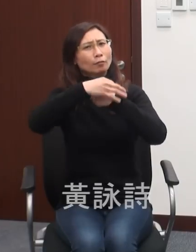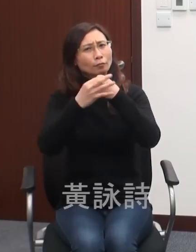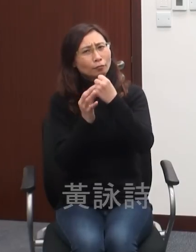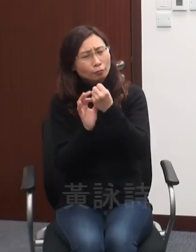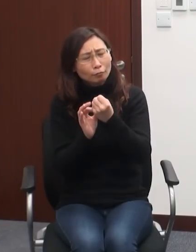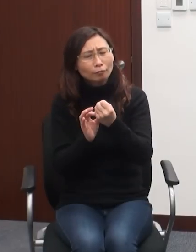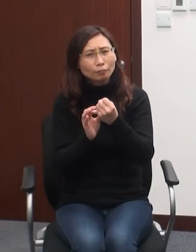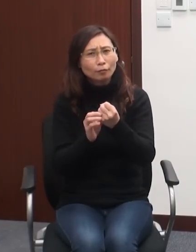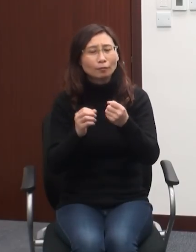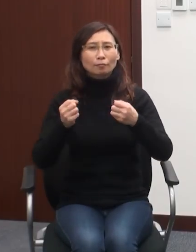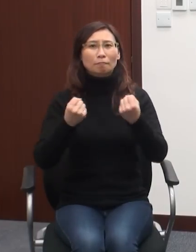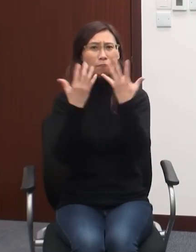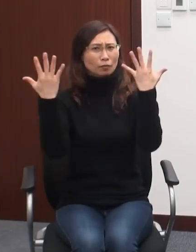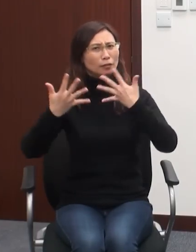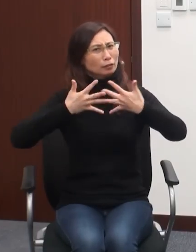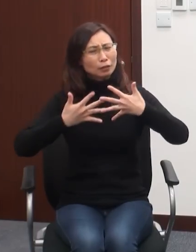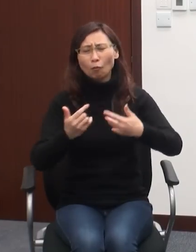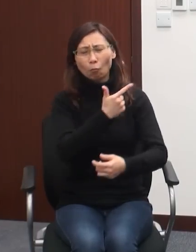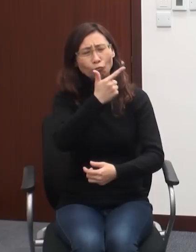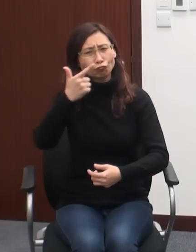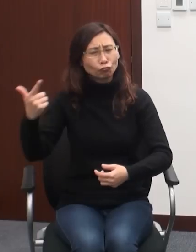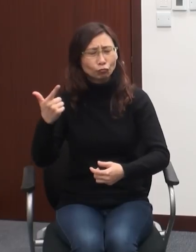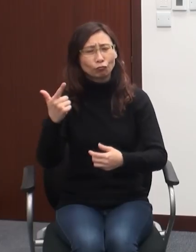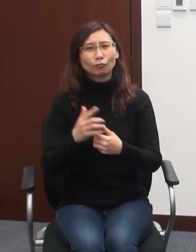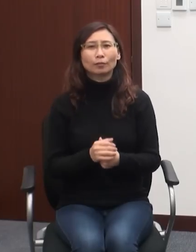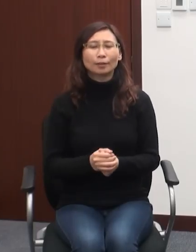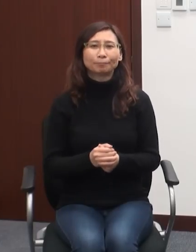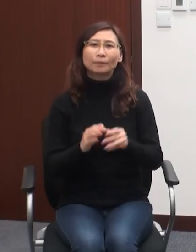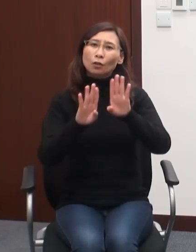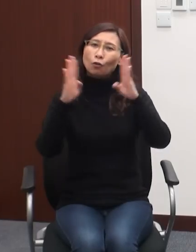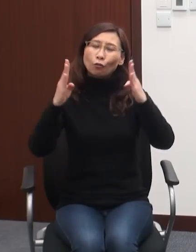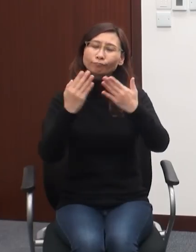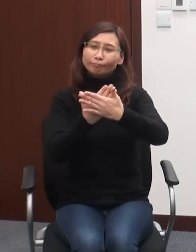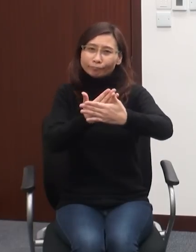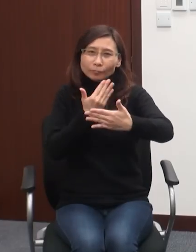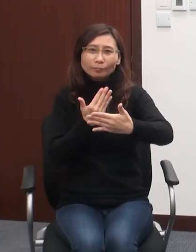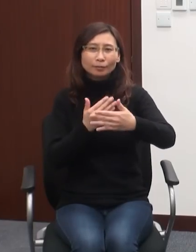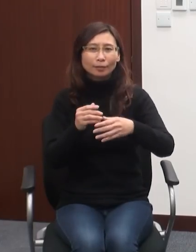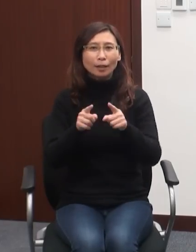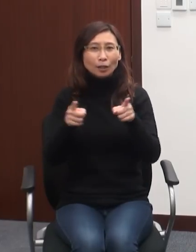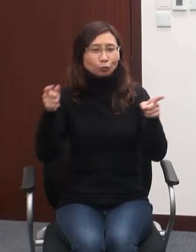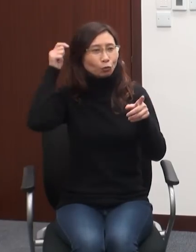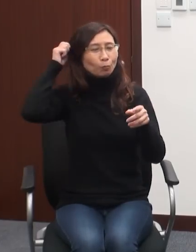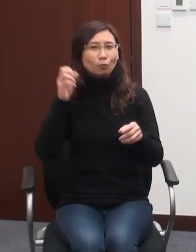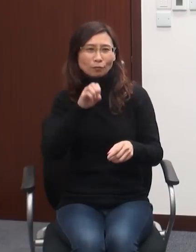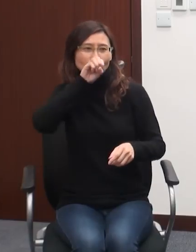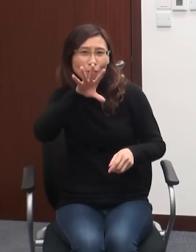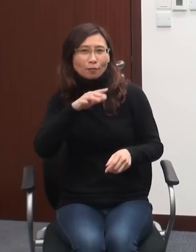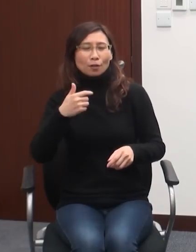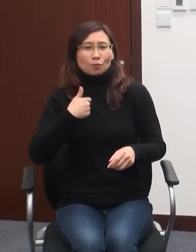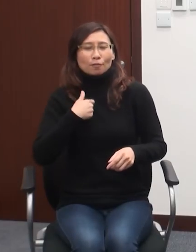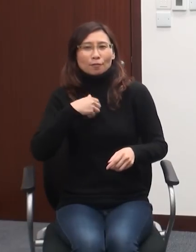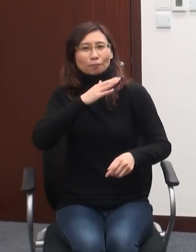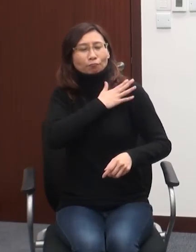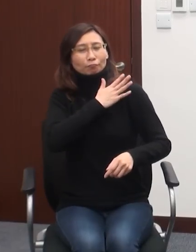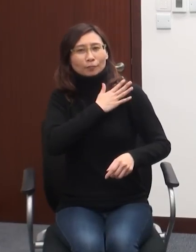啦。咁当然一集就讲唔晒咁多，咁所以咧即系节目开始之前咧，咁长毛即系一声令下就，不如咁啦，今日讲呢个财